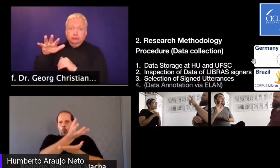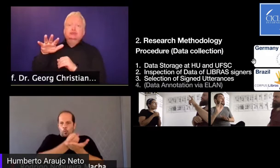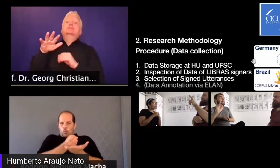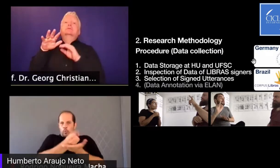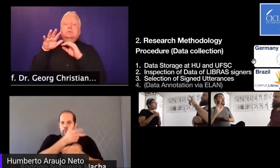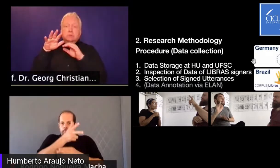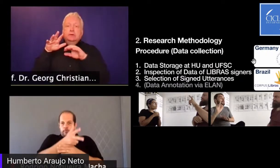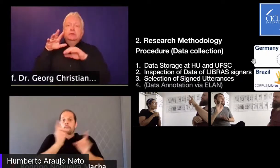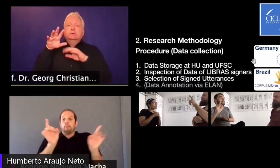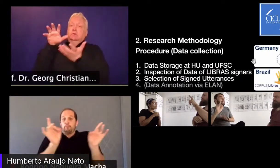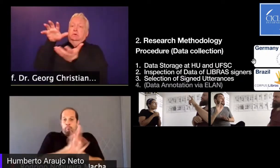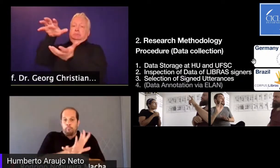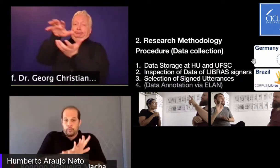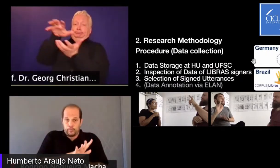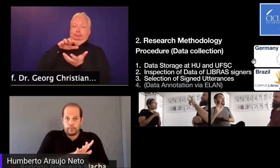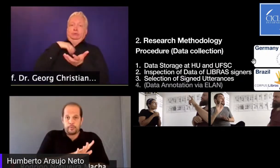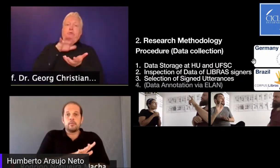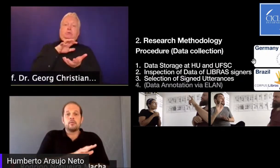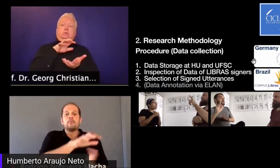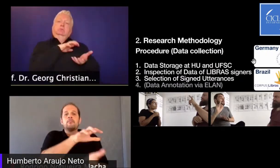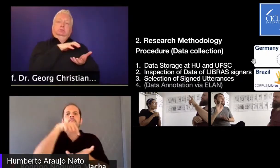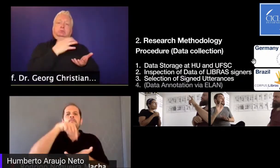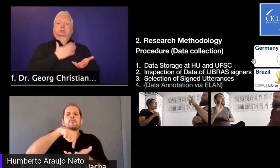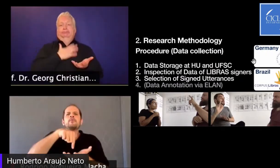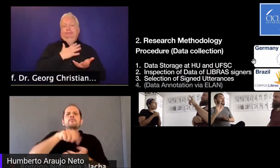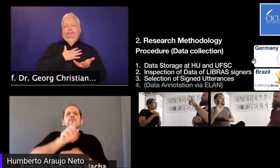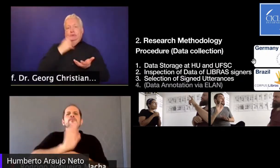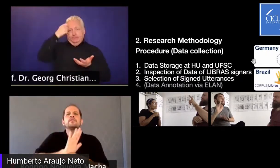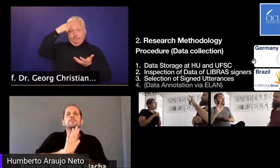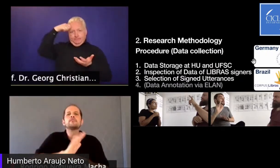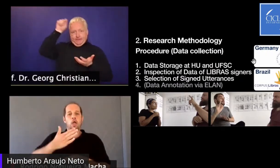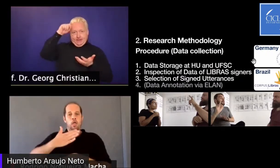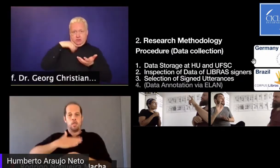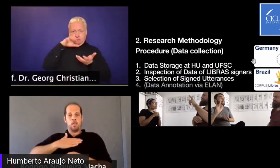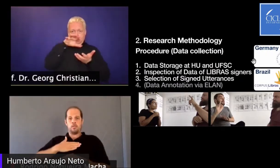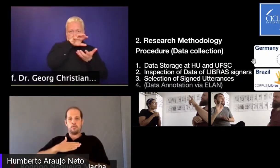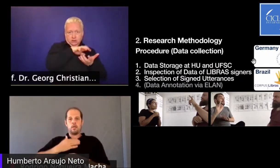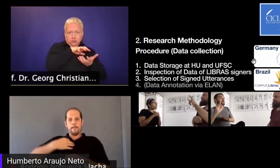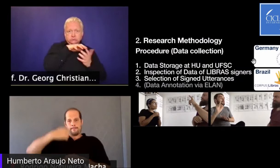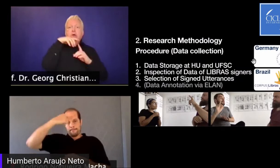E após essas filmagens, esses dados foram armazenados.